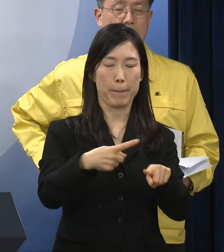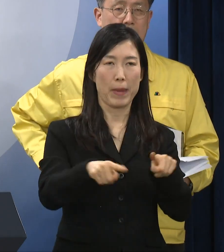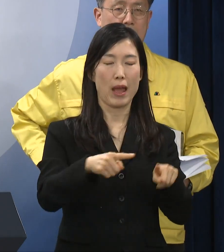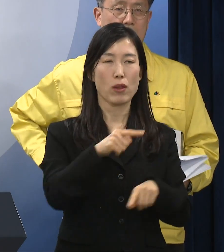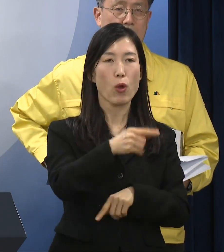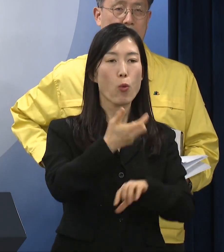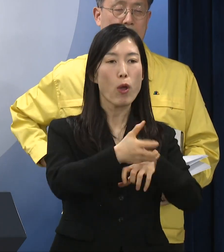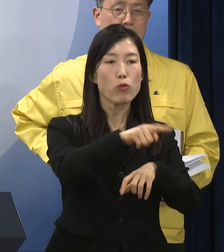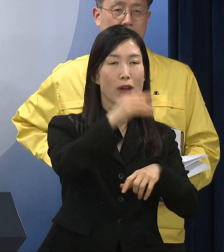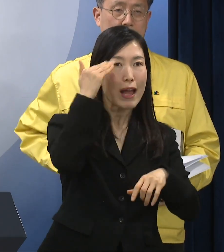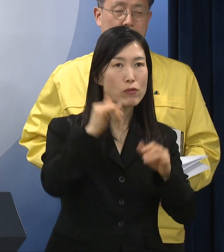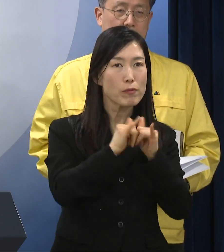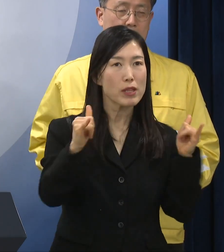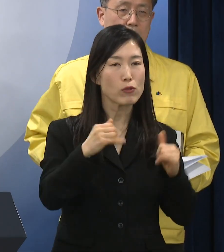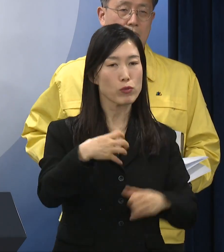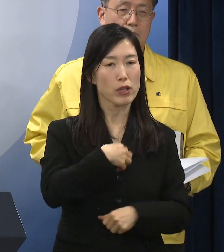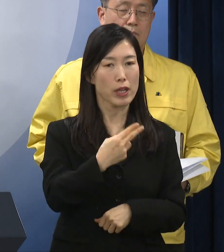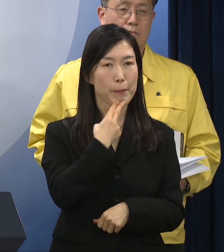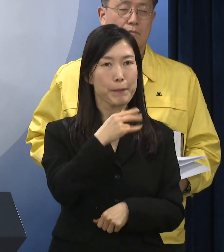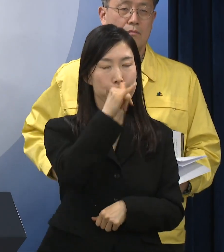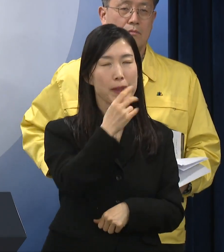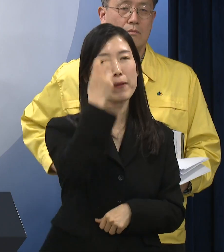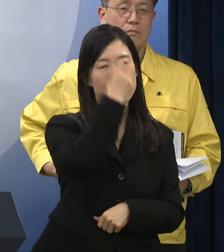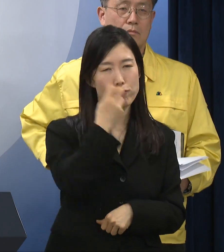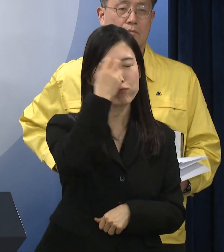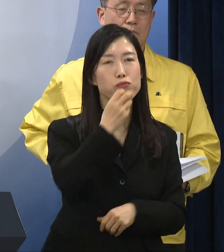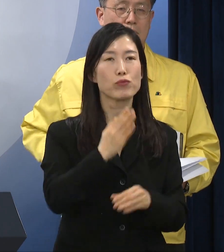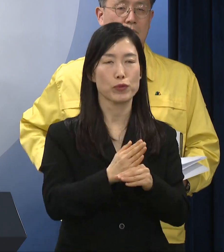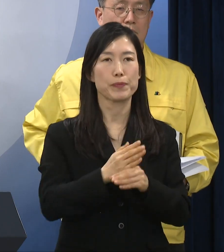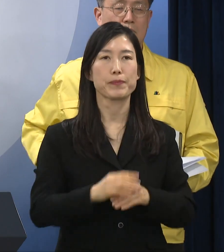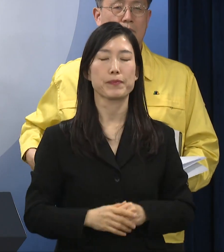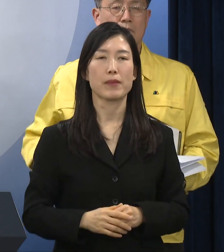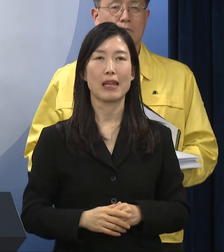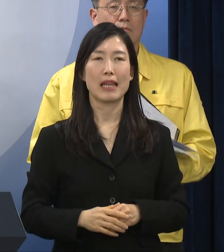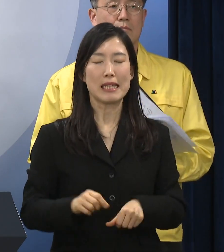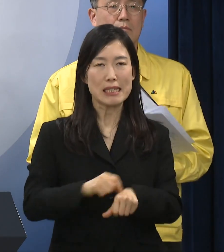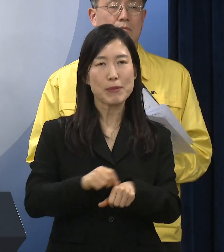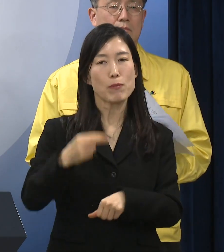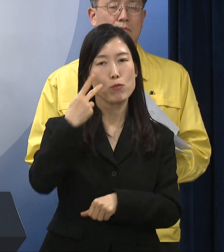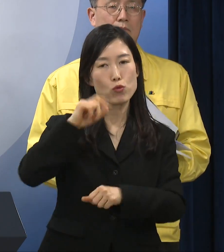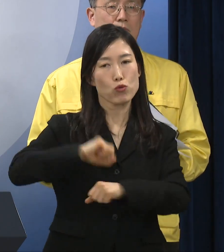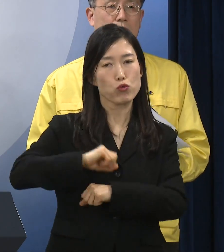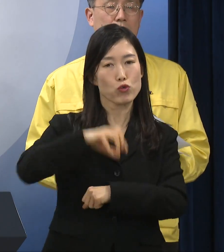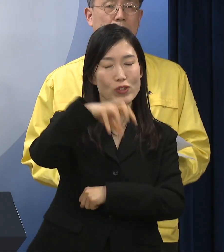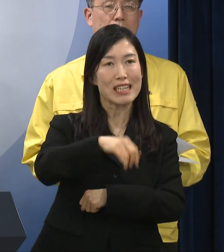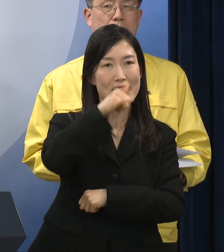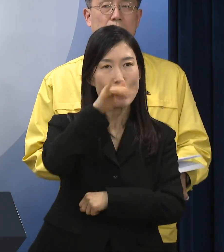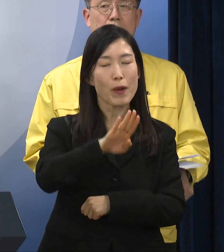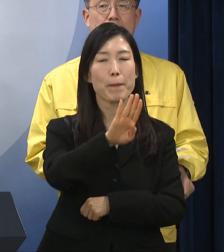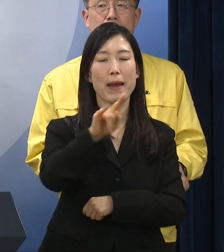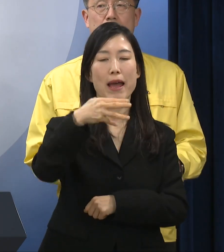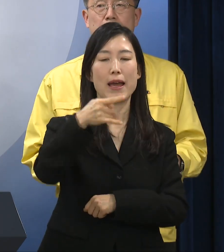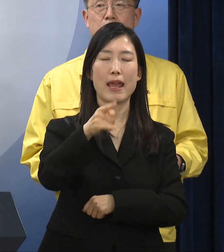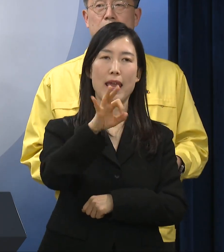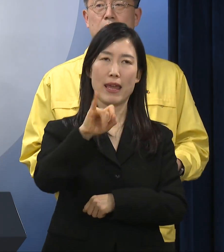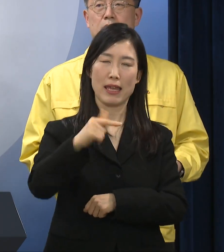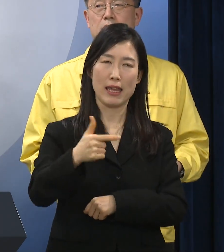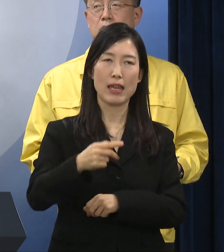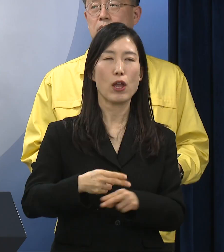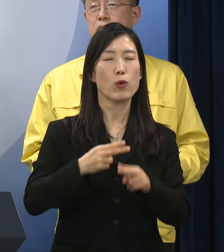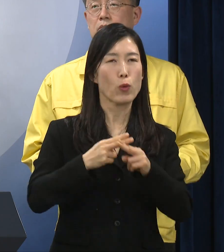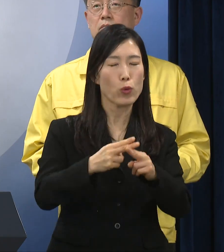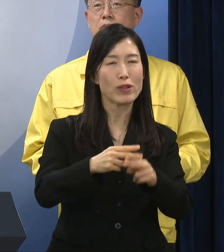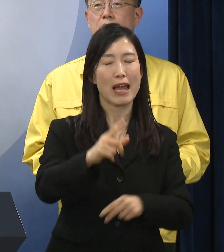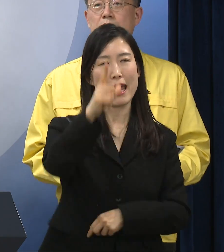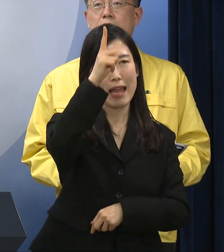국민 안전 대책을 면밀히 점검하고 있습니다. 특히 미군 기지가 소재한 바레인, 아랍에미리트,